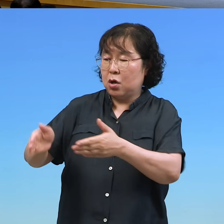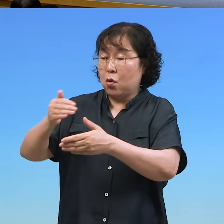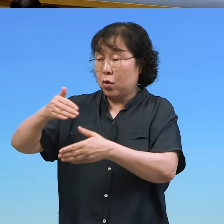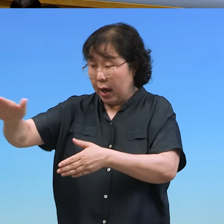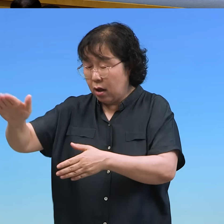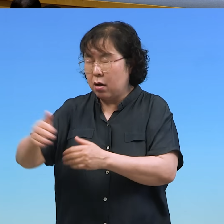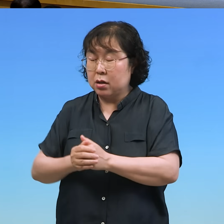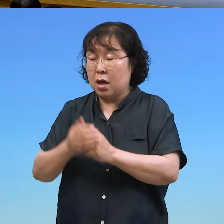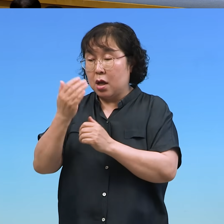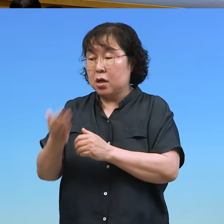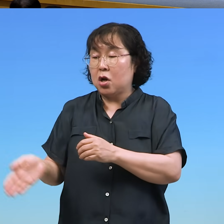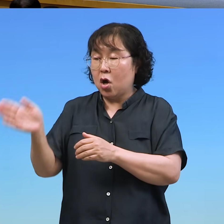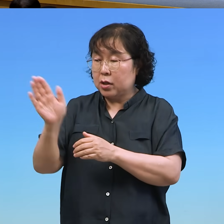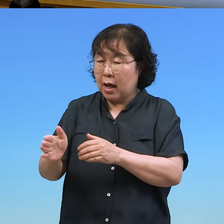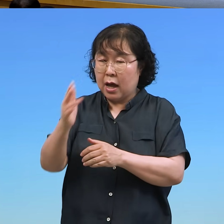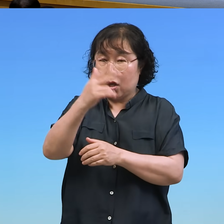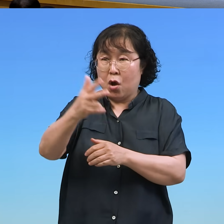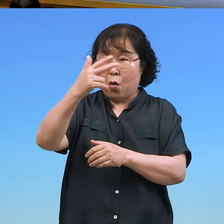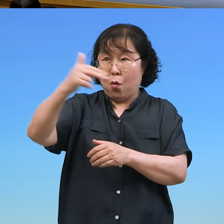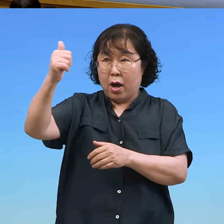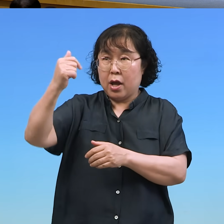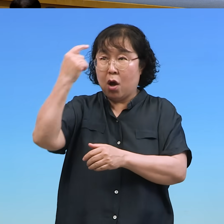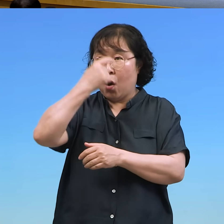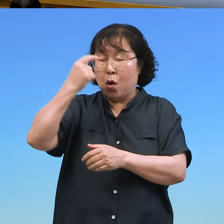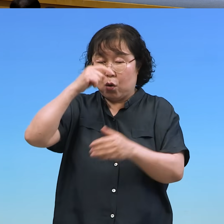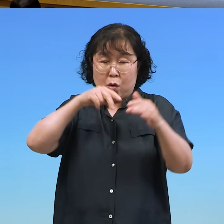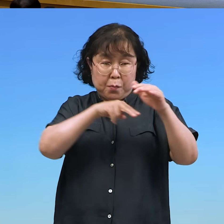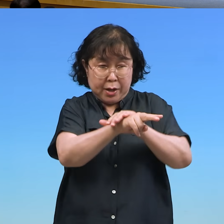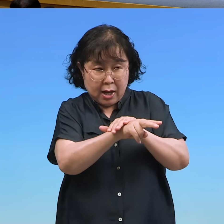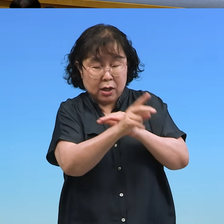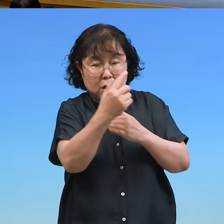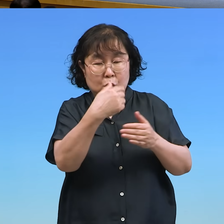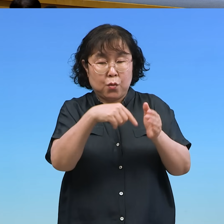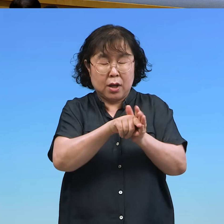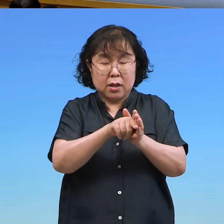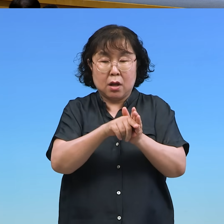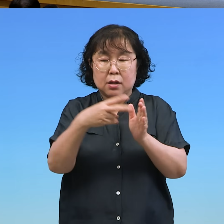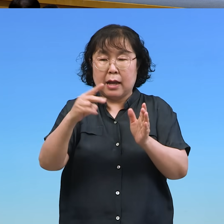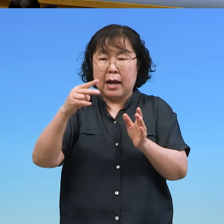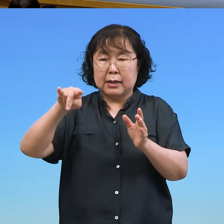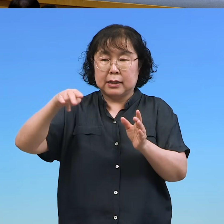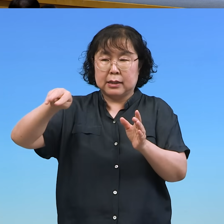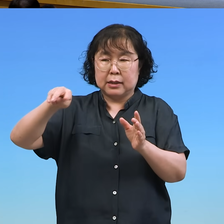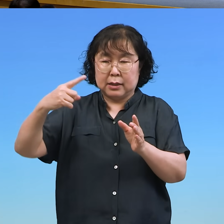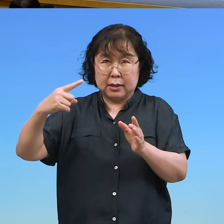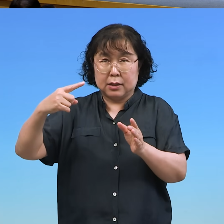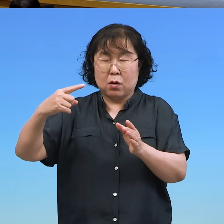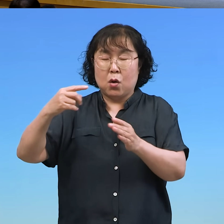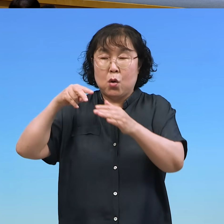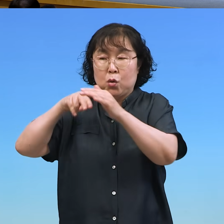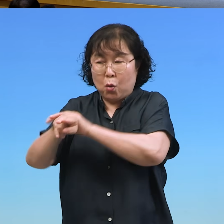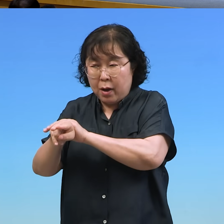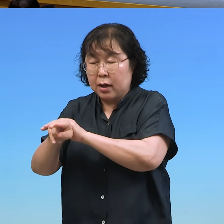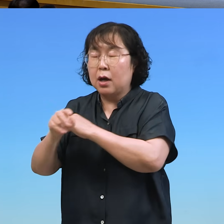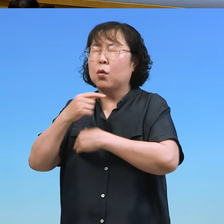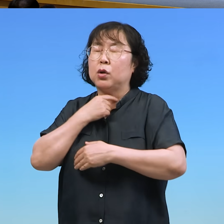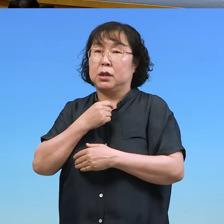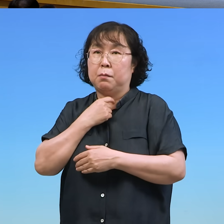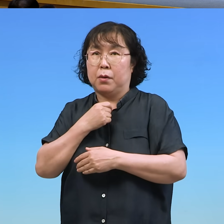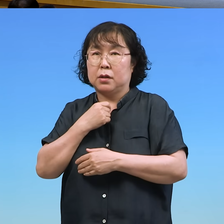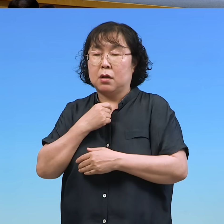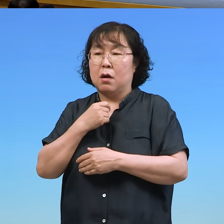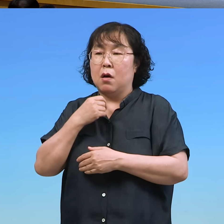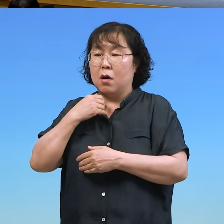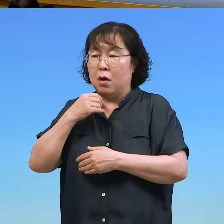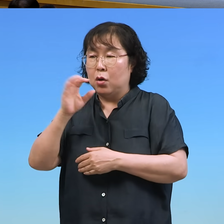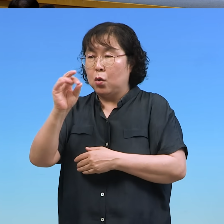3절이에요. 그러나 요나가 여호와의 얼굴을 피하려고 일어나 다시스로 도망하려 하여 욥바로 내려갔더니, 그 다음이